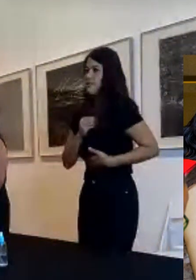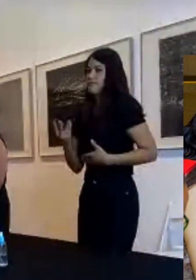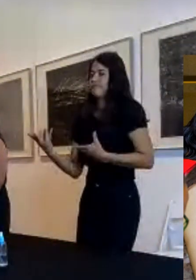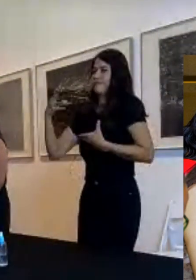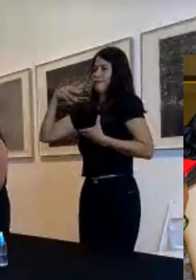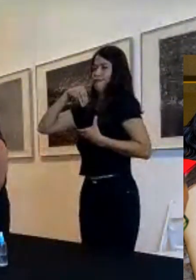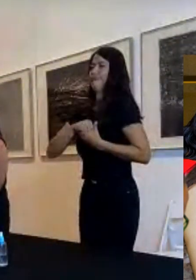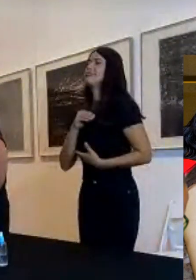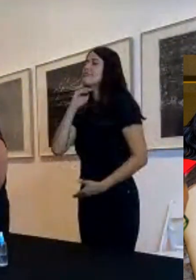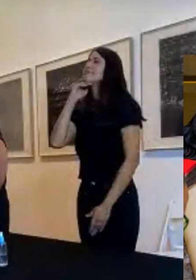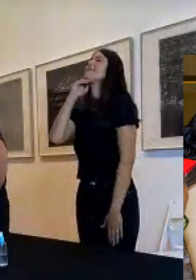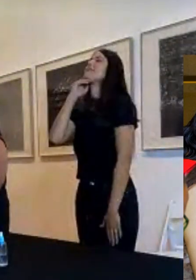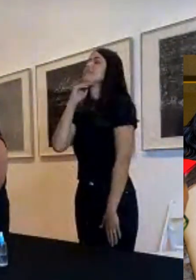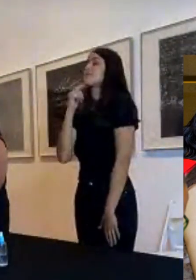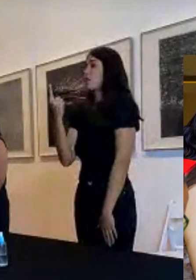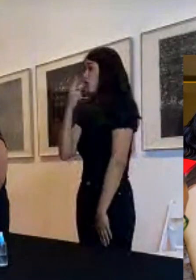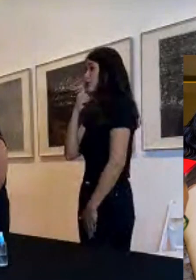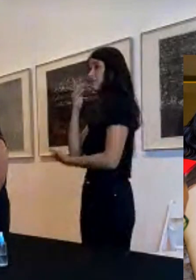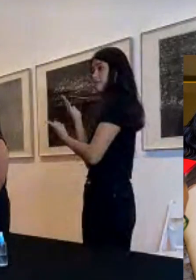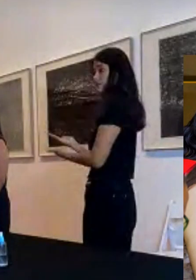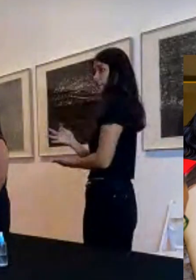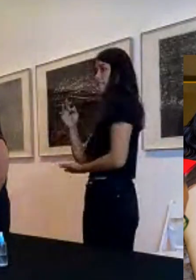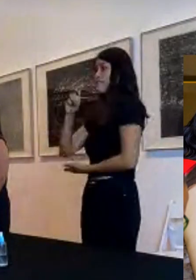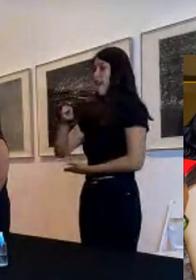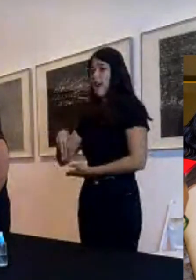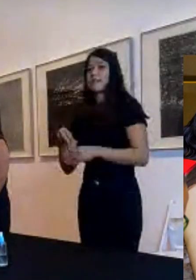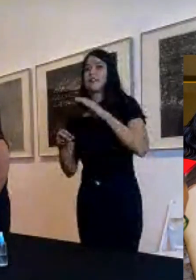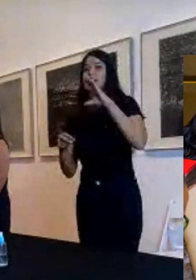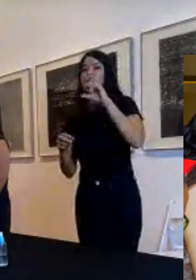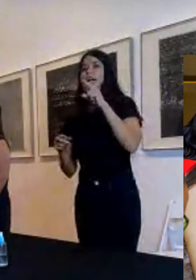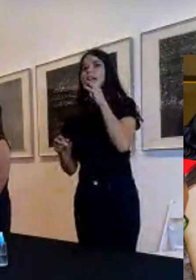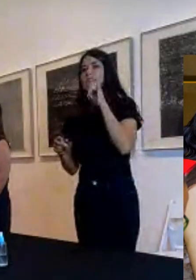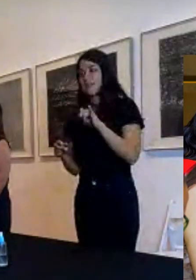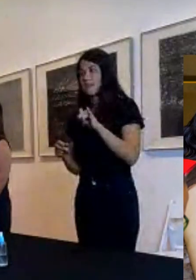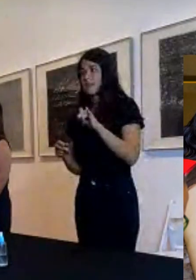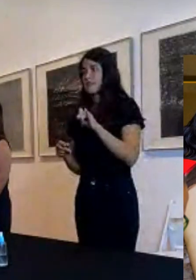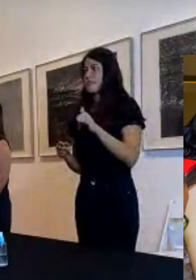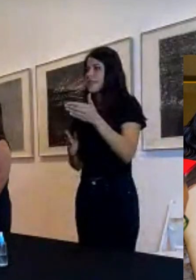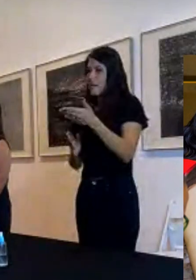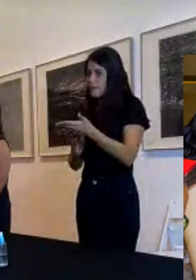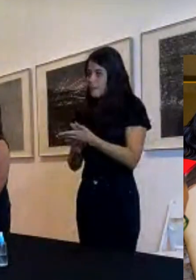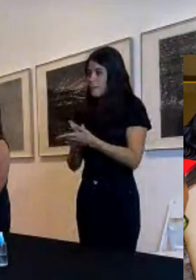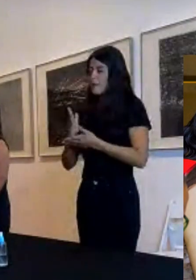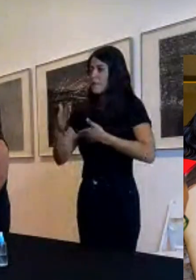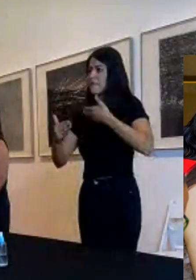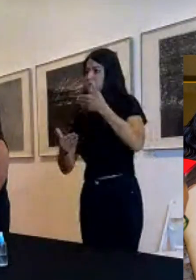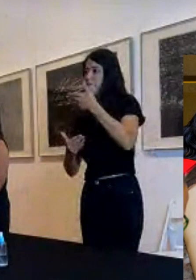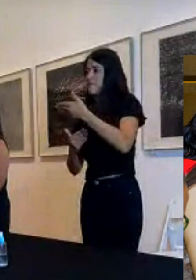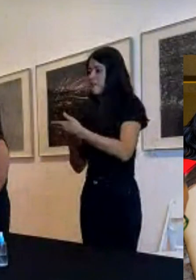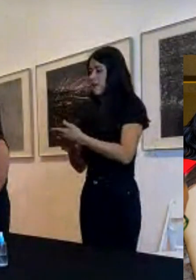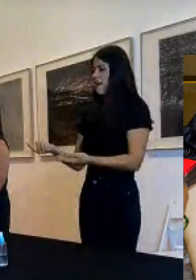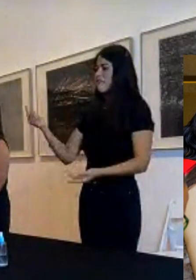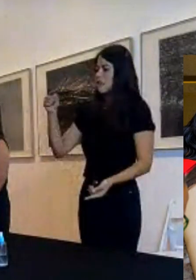Y bueno, conocí a Francisca, a Katy, y empecé a entrar